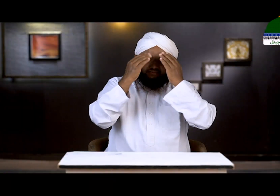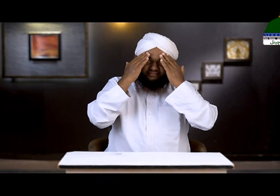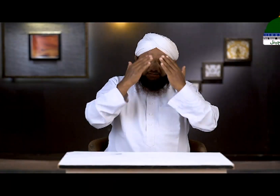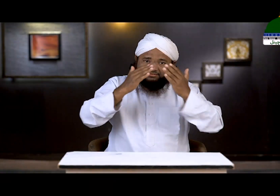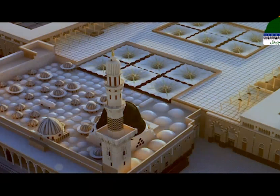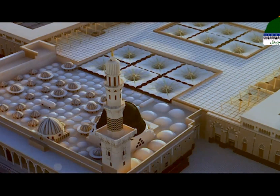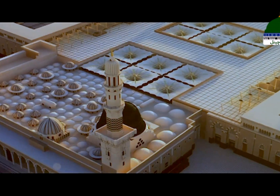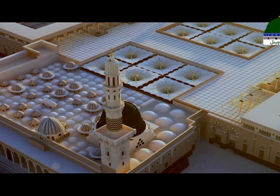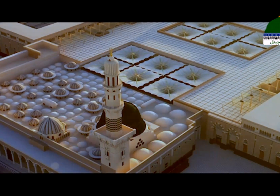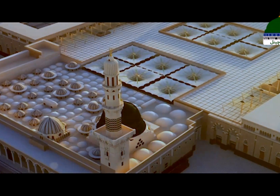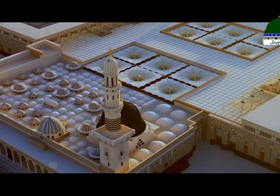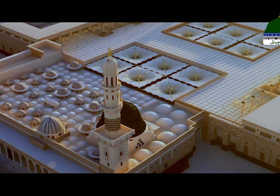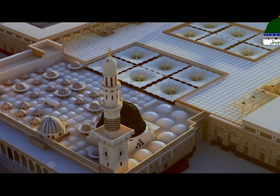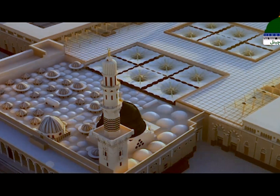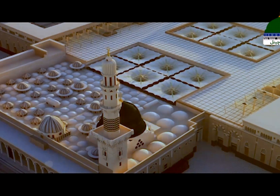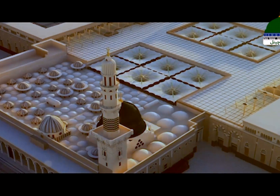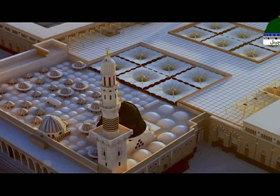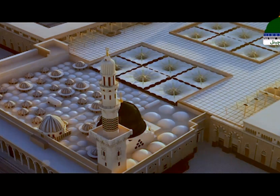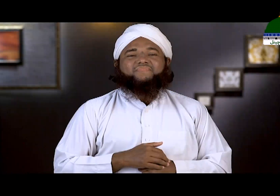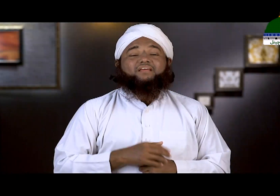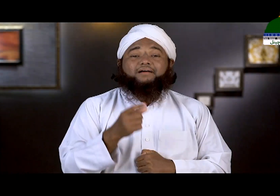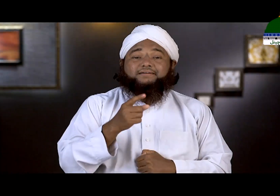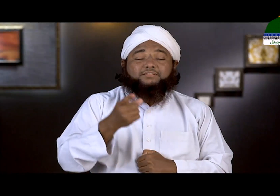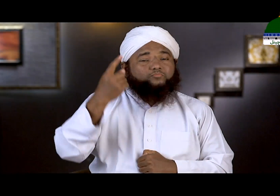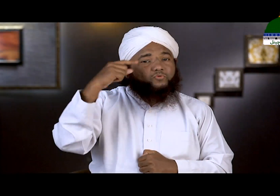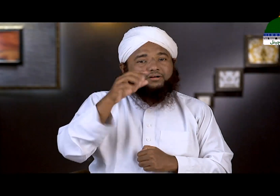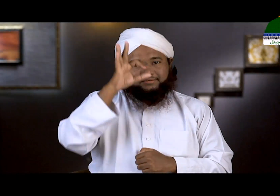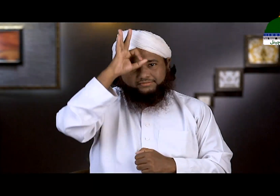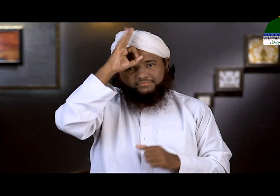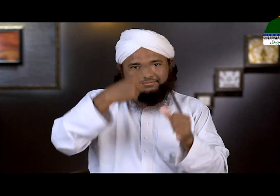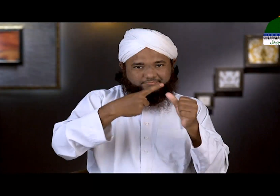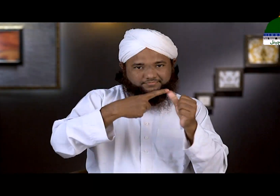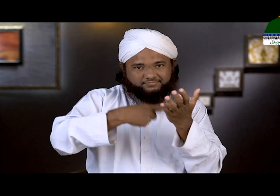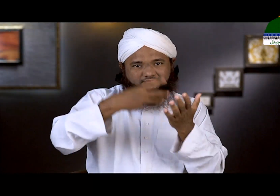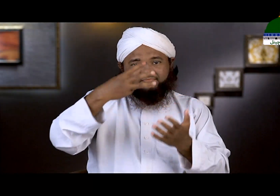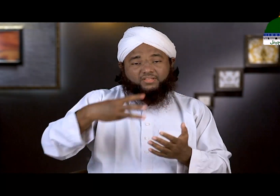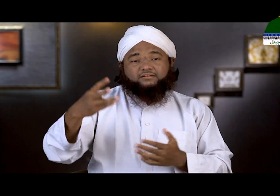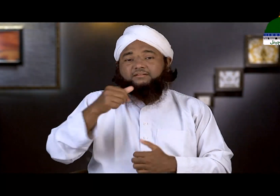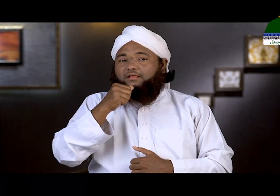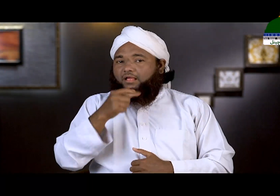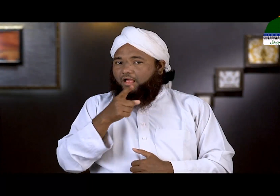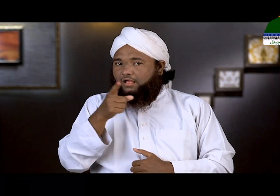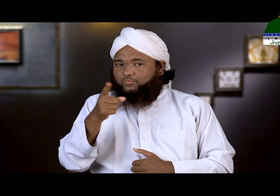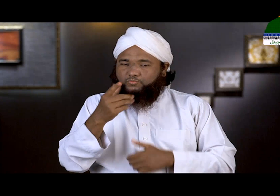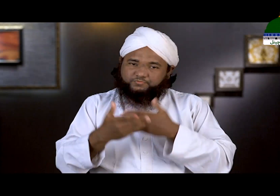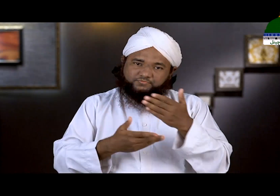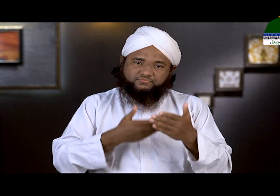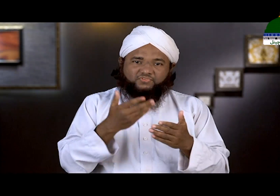الحبیب صلی اللہ علی محمد۔ اعلی حضرت کے والد مولانا نقی علی خان رحمت اللہ علیہ فرماتے